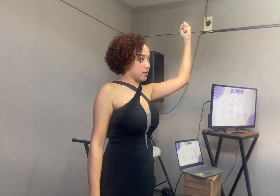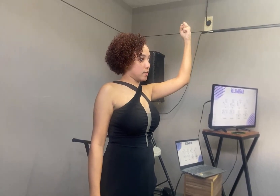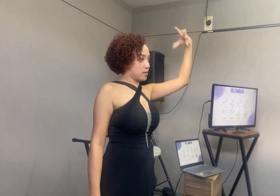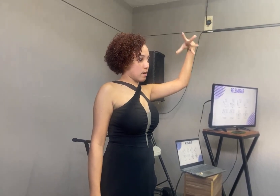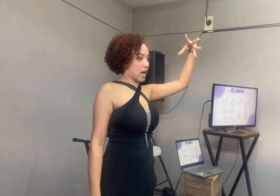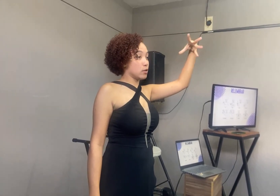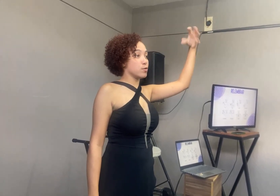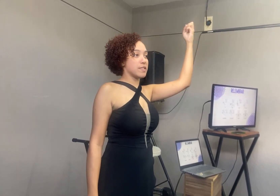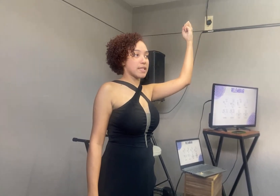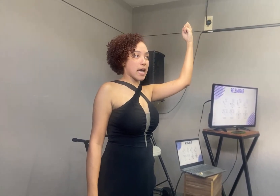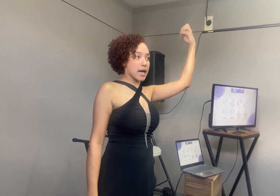acender, a luz está